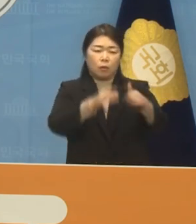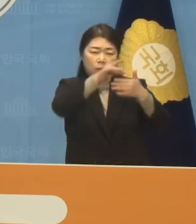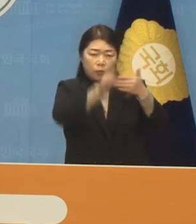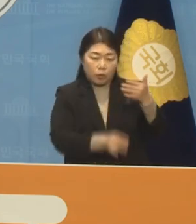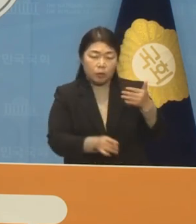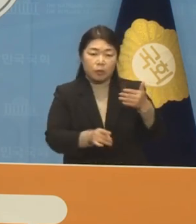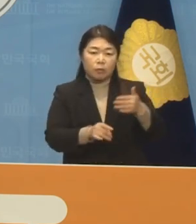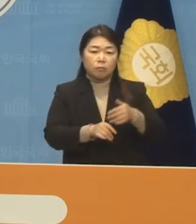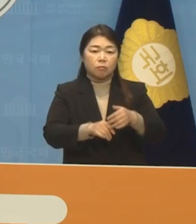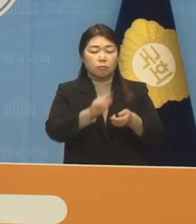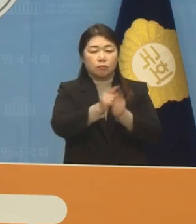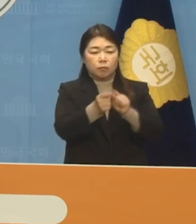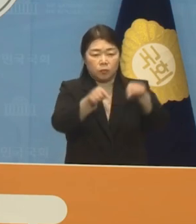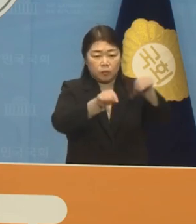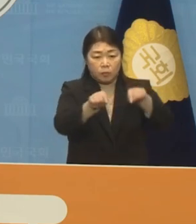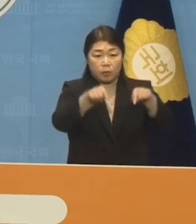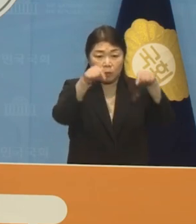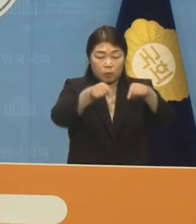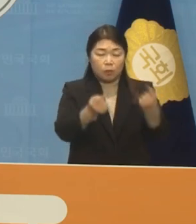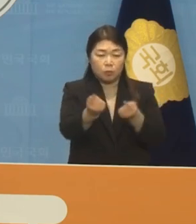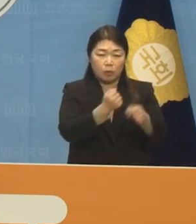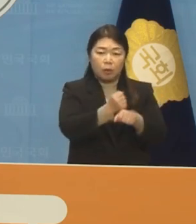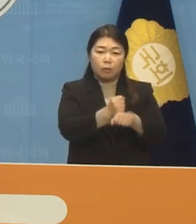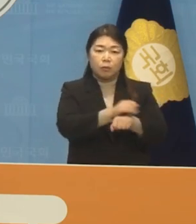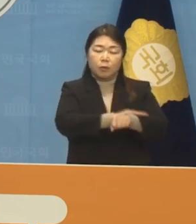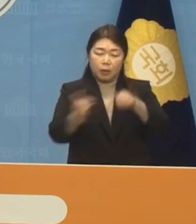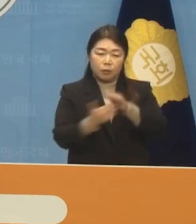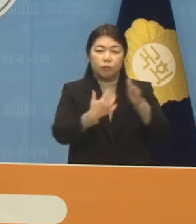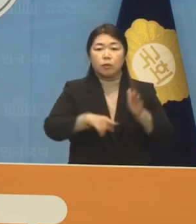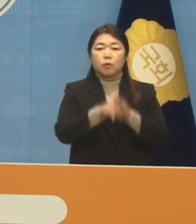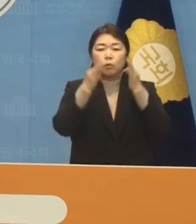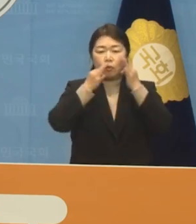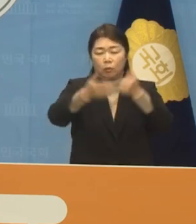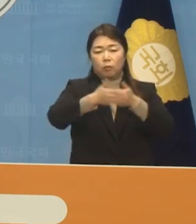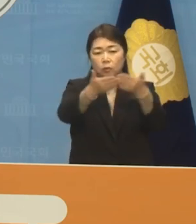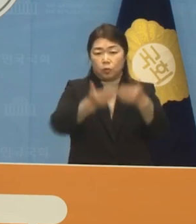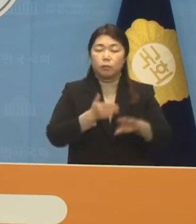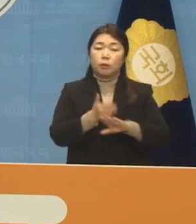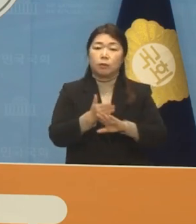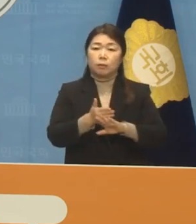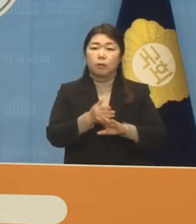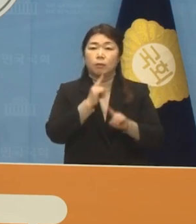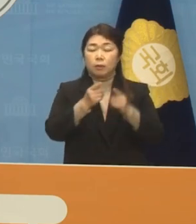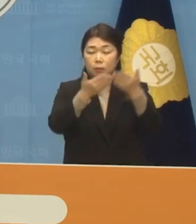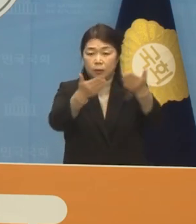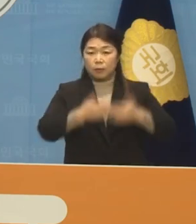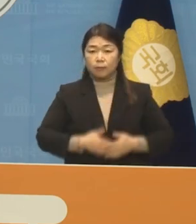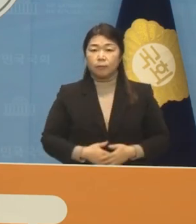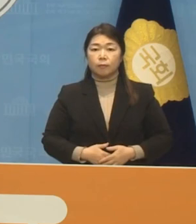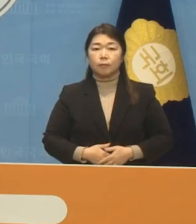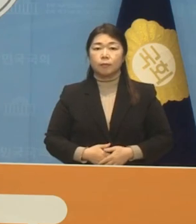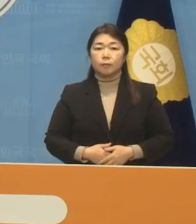바를 실현할 수 있도록 노력해 주시기를 간곡히 호소합니다. 고맙습니다.